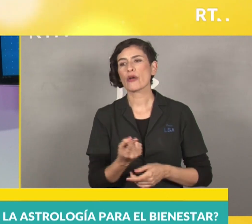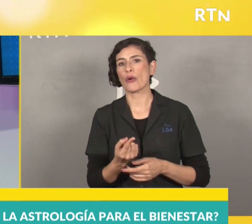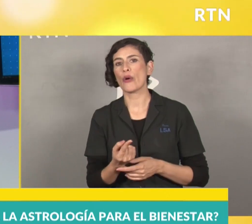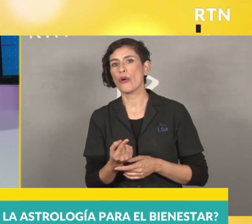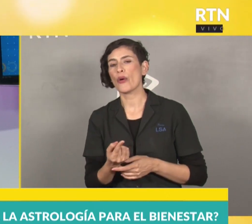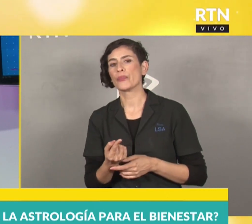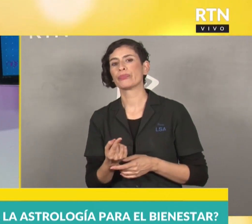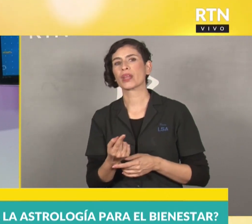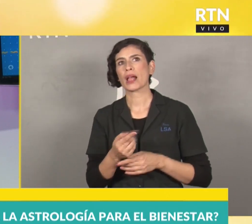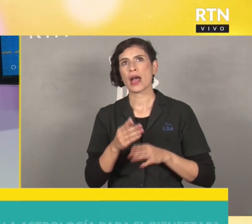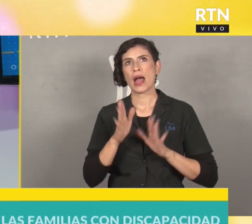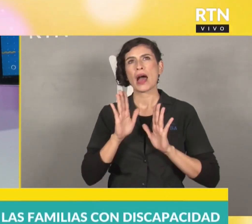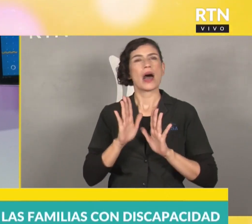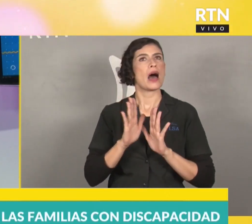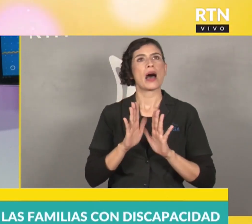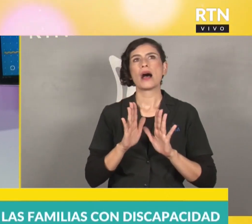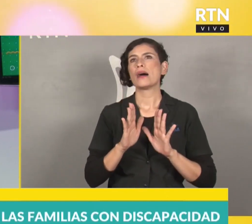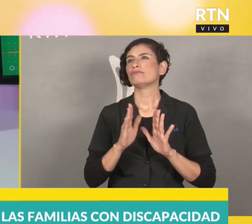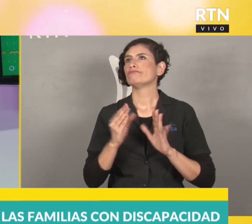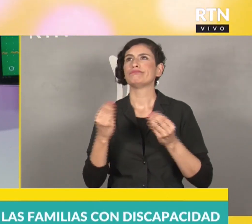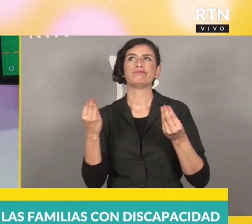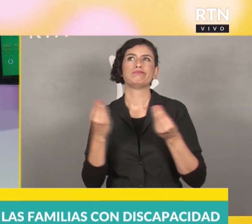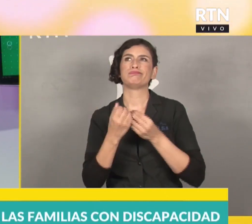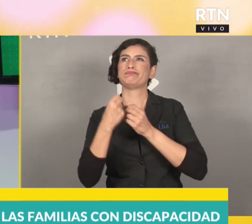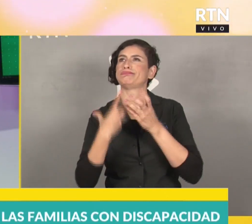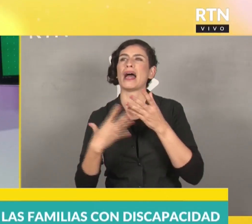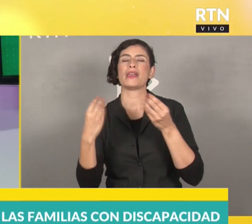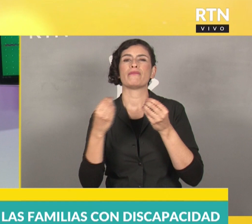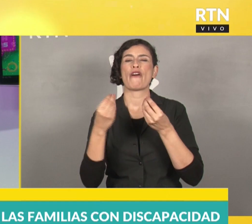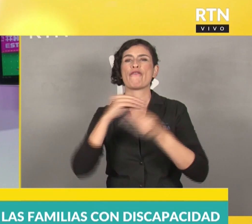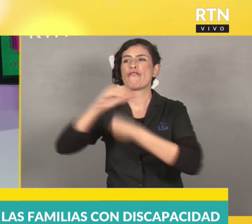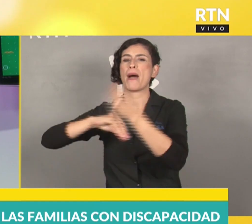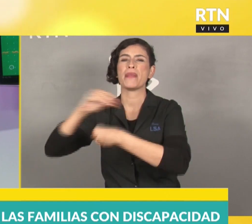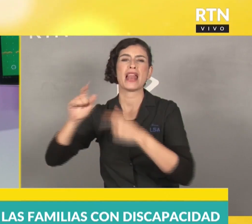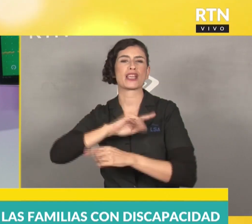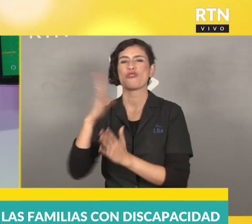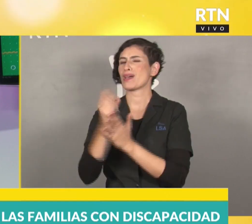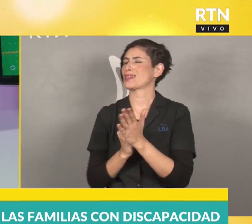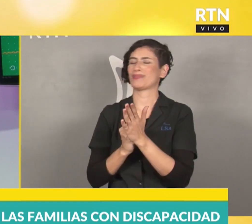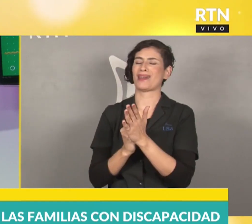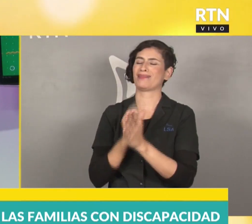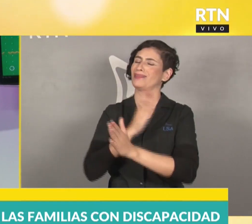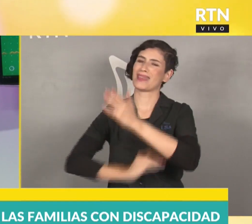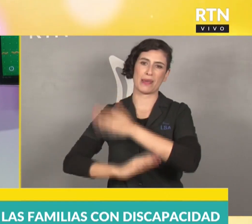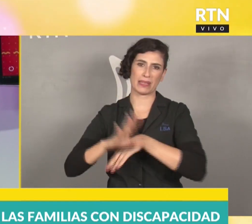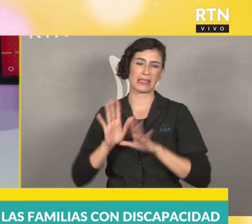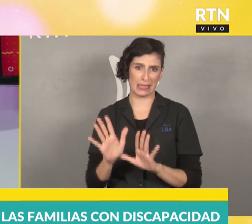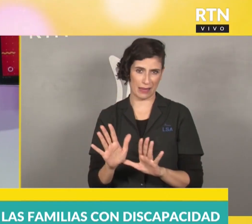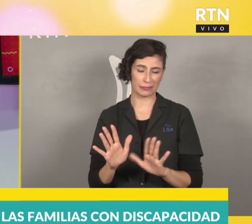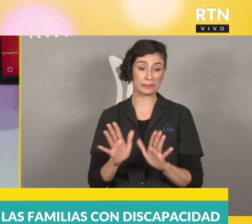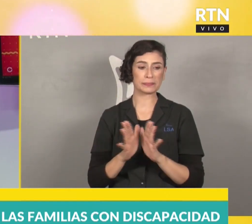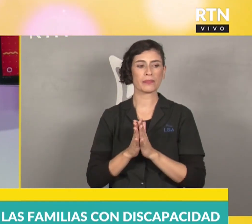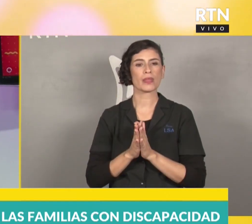poca aceptación y la negación en el diagnóstico de muchas familias. Uh-huh. Yo siempre digo que si bien existe